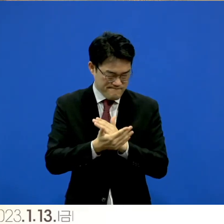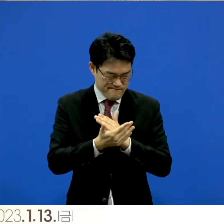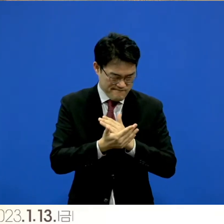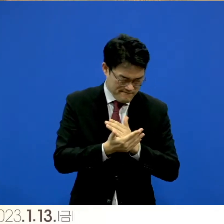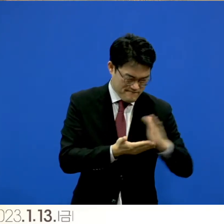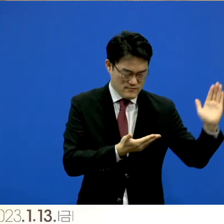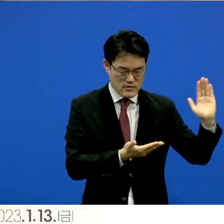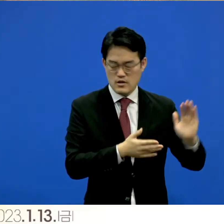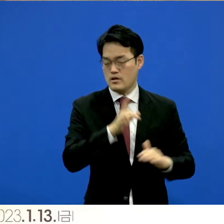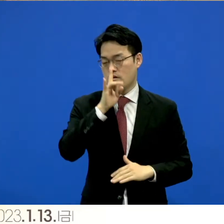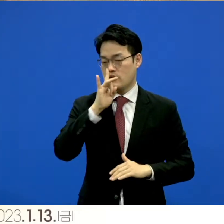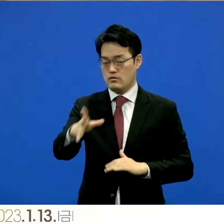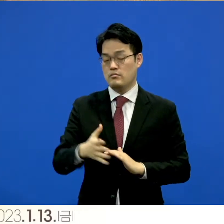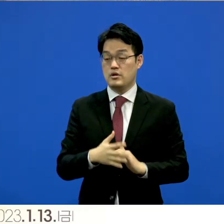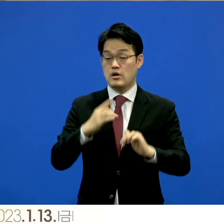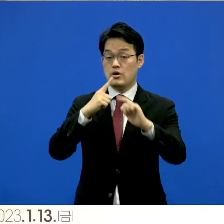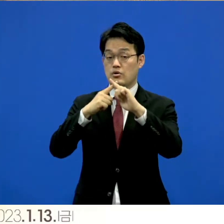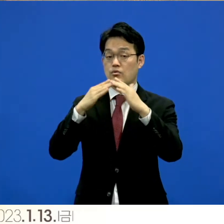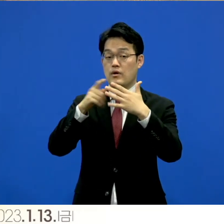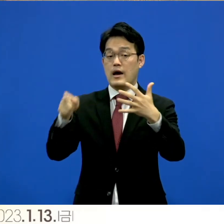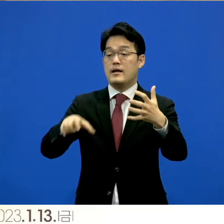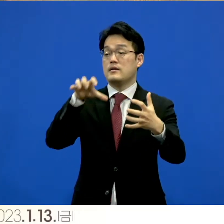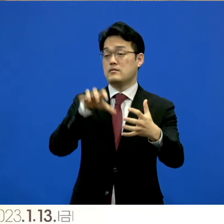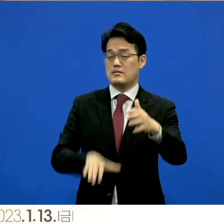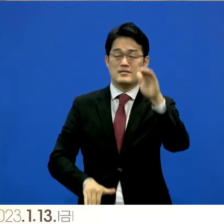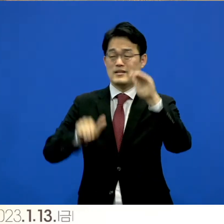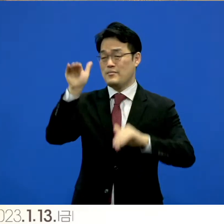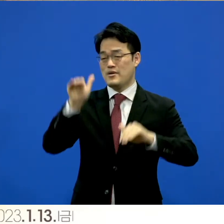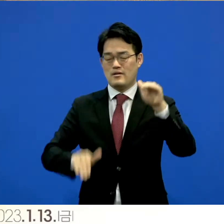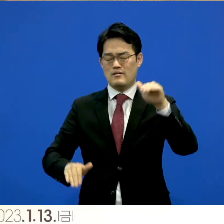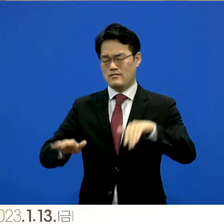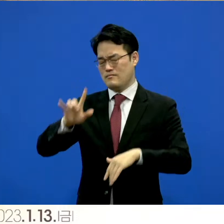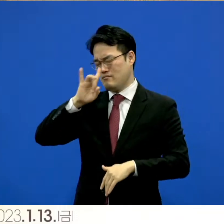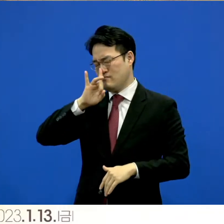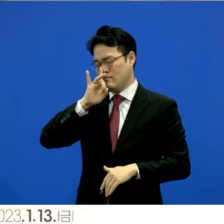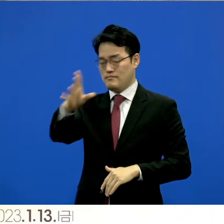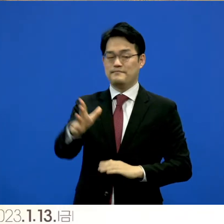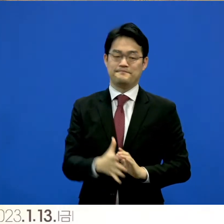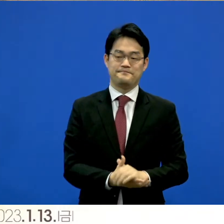구별되어서는 안 됩니다. 교회 안에서는 차별이 있을 수는 없습니다.